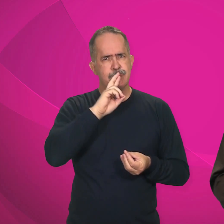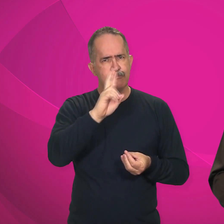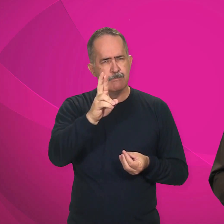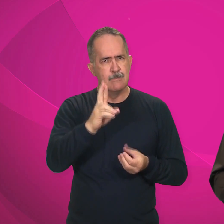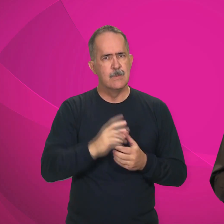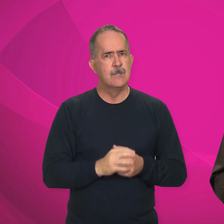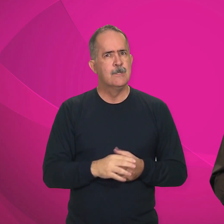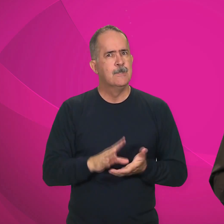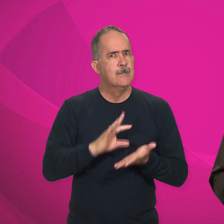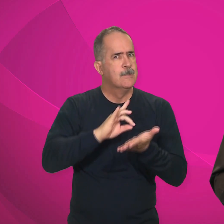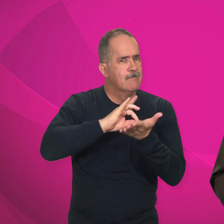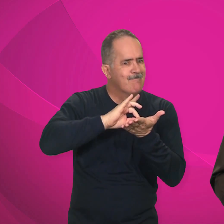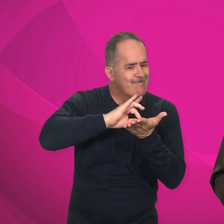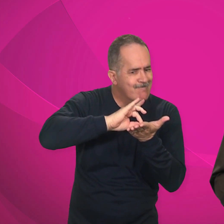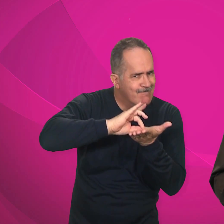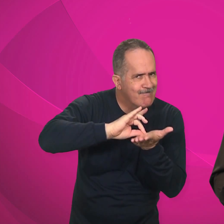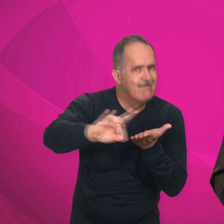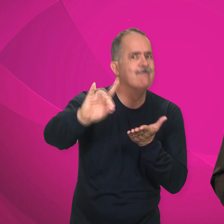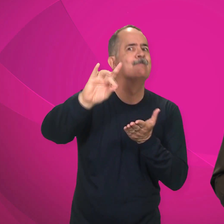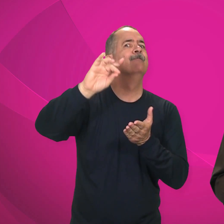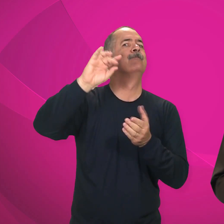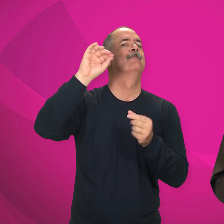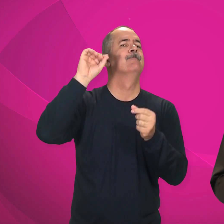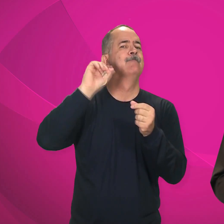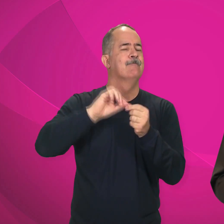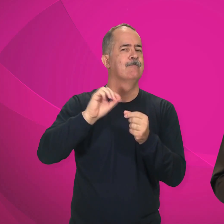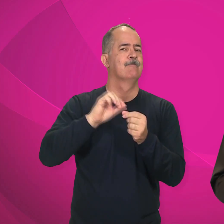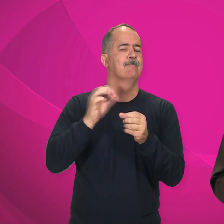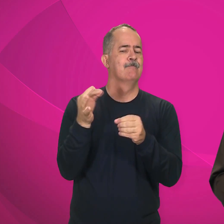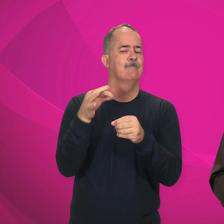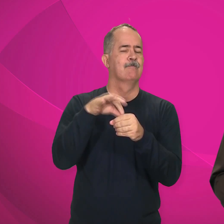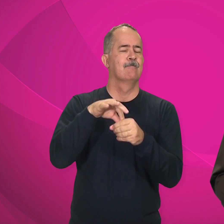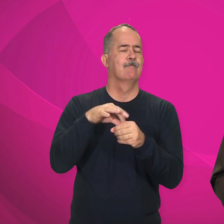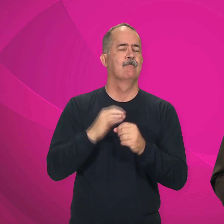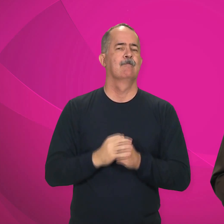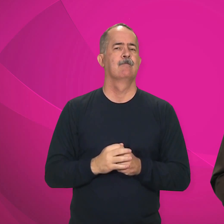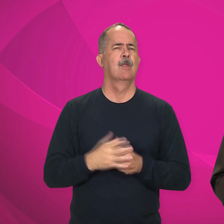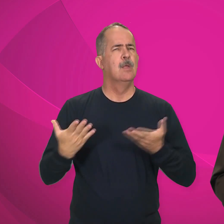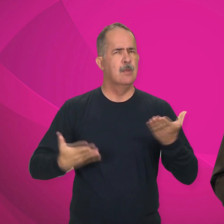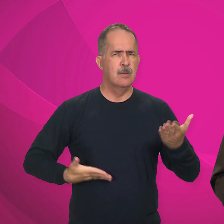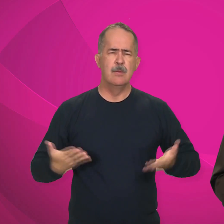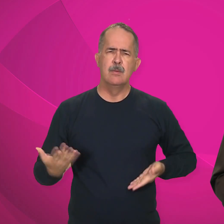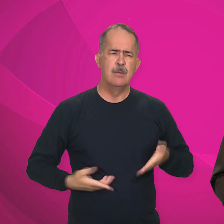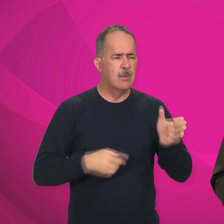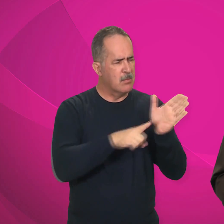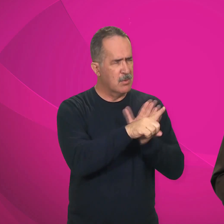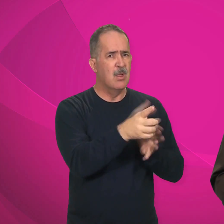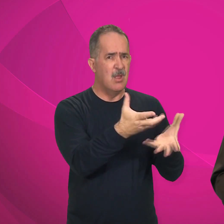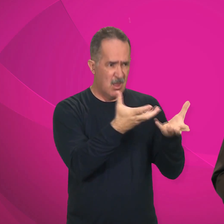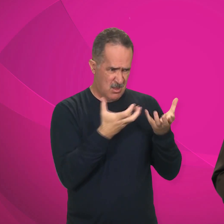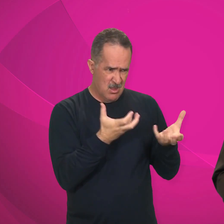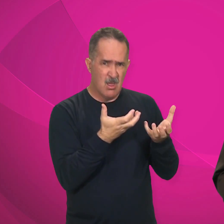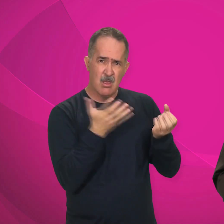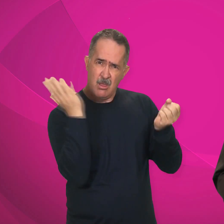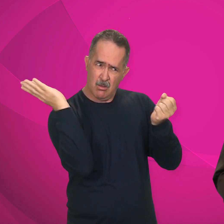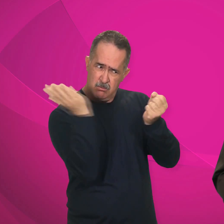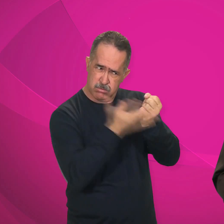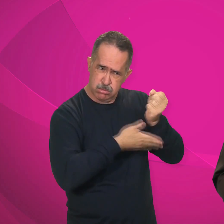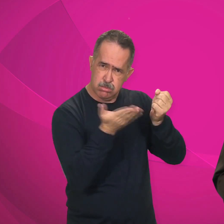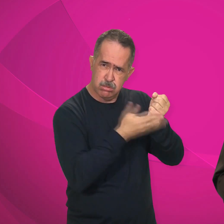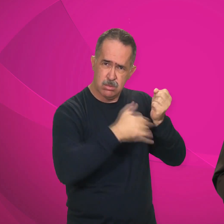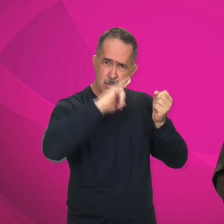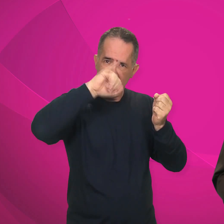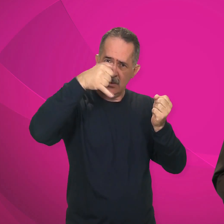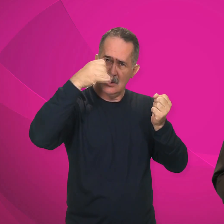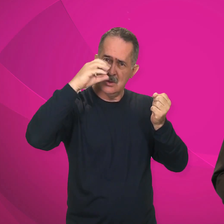respondeu: algum inimigo fez isso. E os empregados perguntaram: queres que vamos